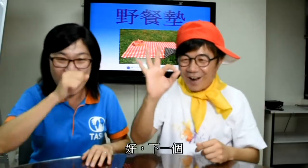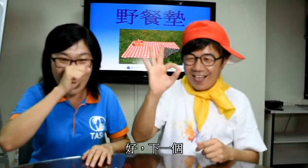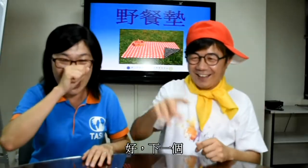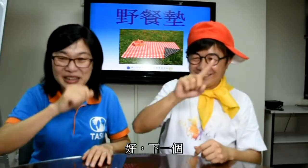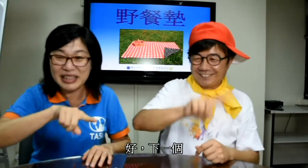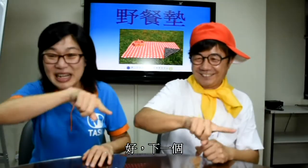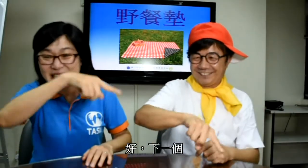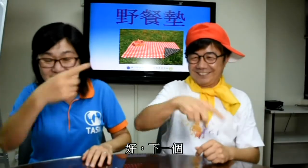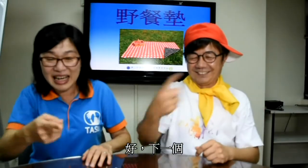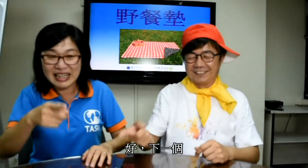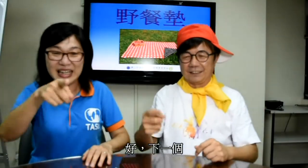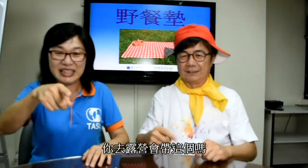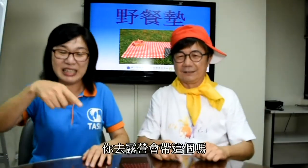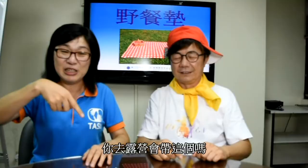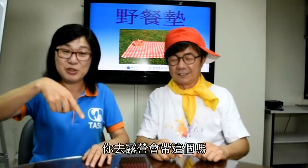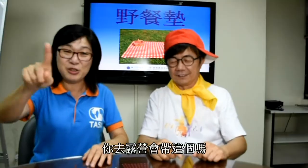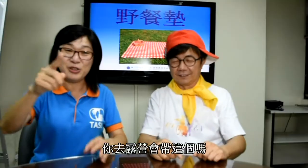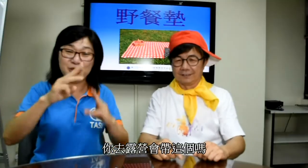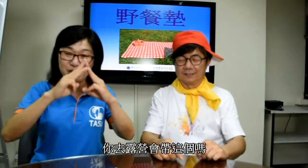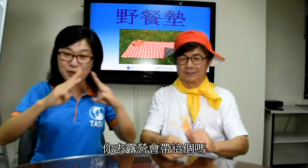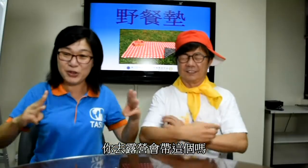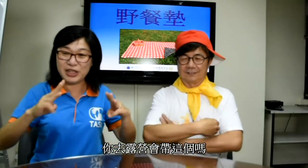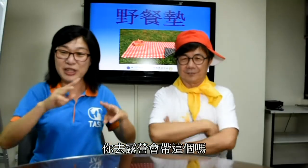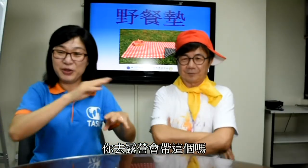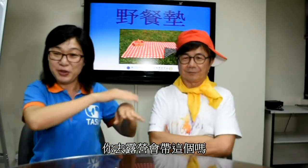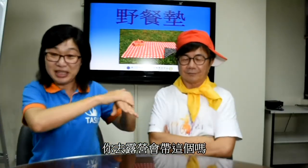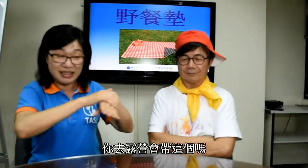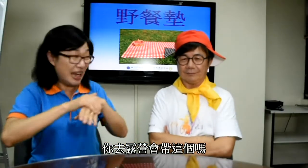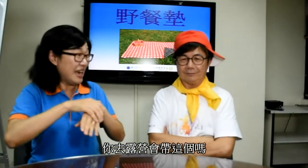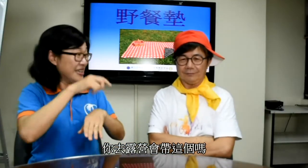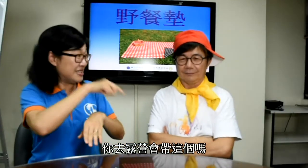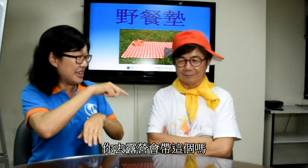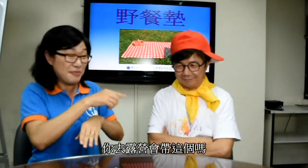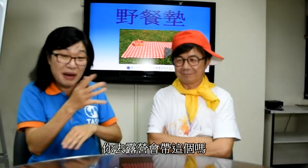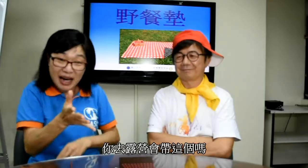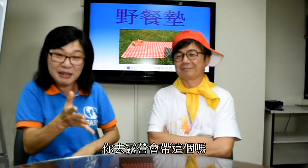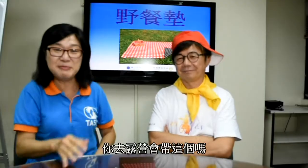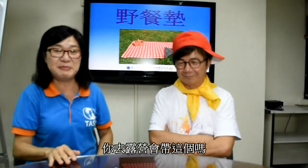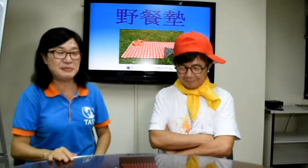好，下一个，你去露营会带这个吗？